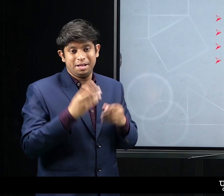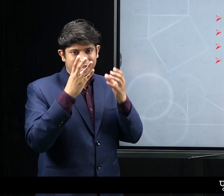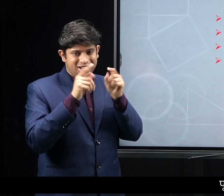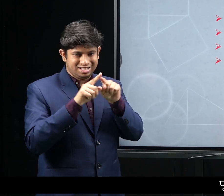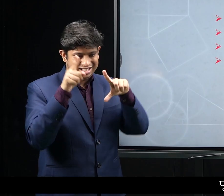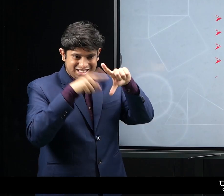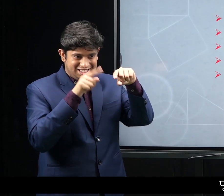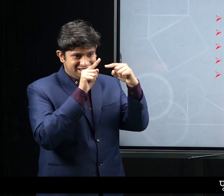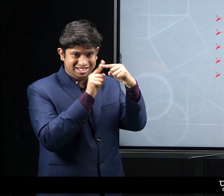पूर्णांकों,